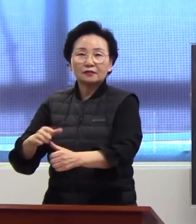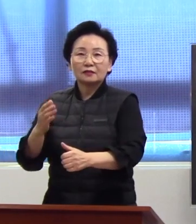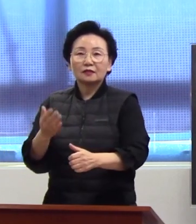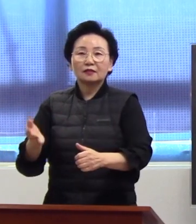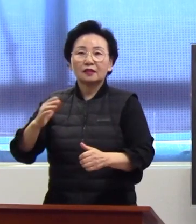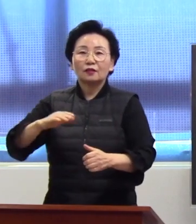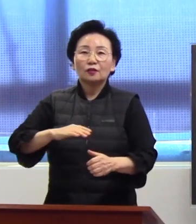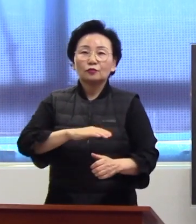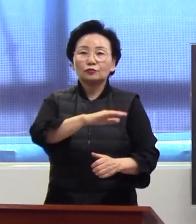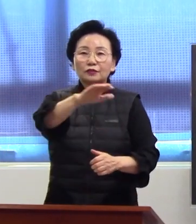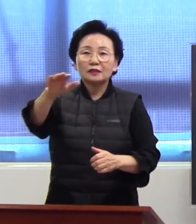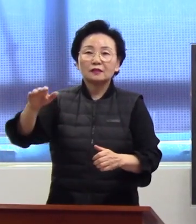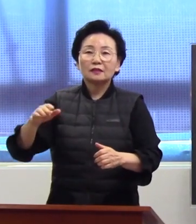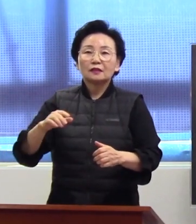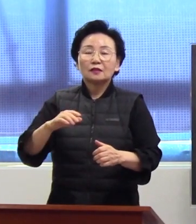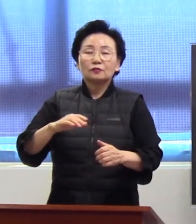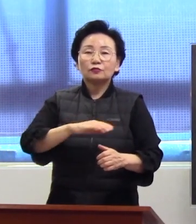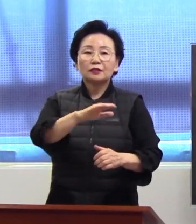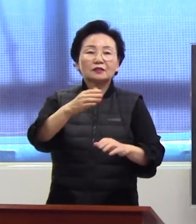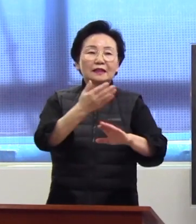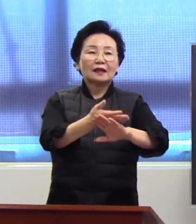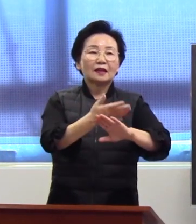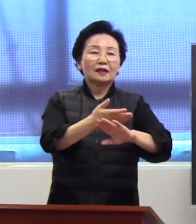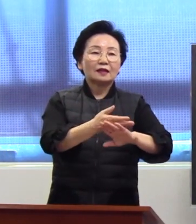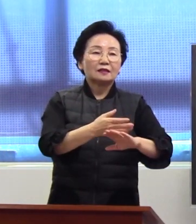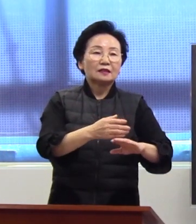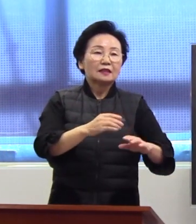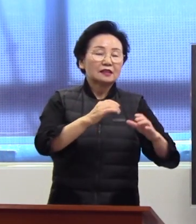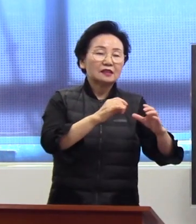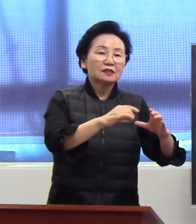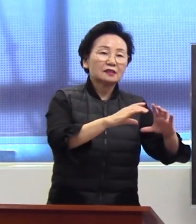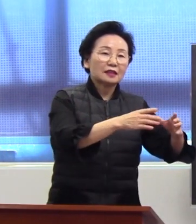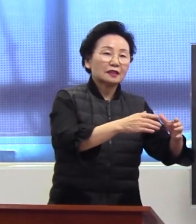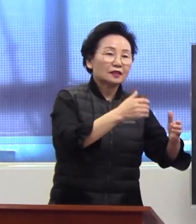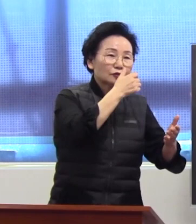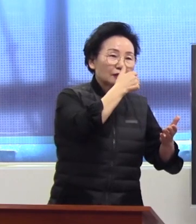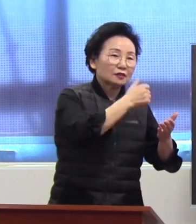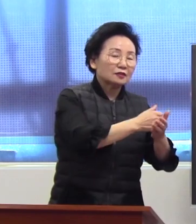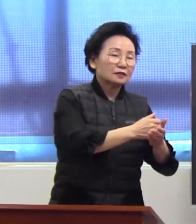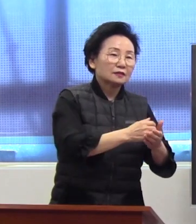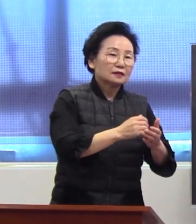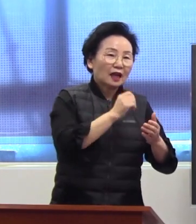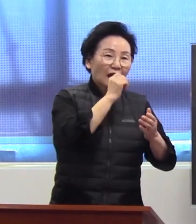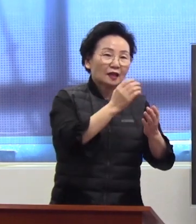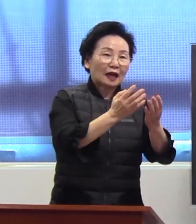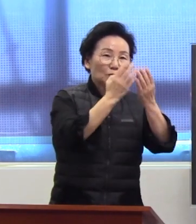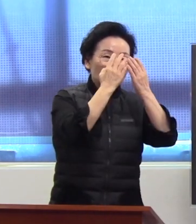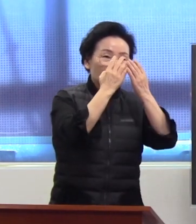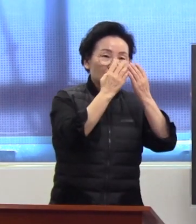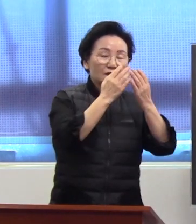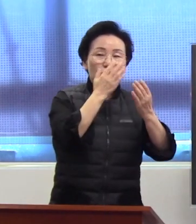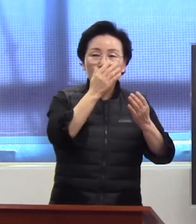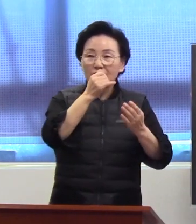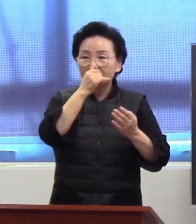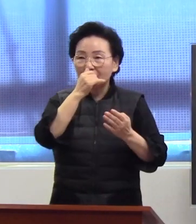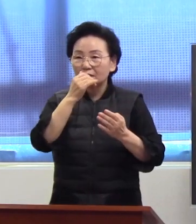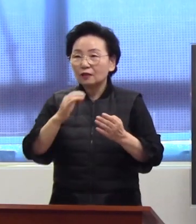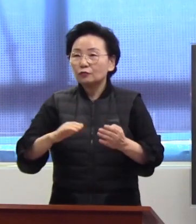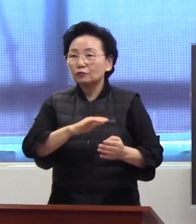가두잖아요. 그런데 우리는 달라. 이 세상의 죄는 감옥에 들어갈 수 있지만